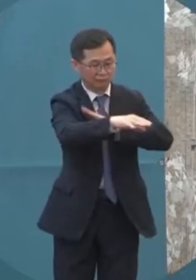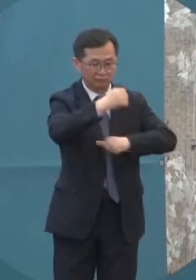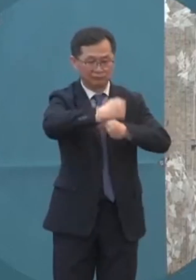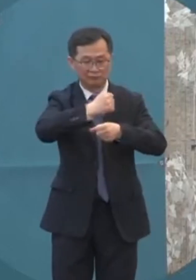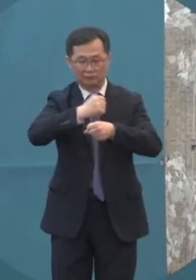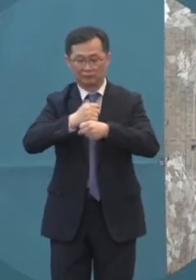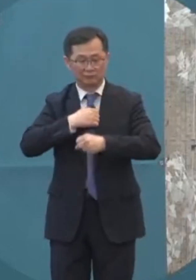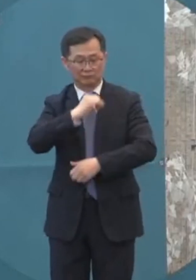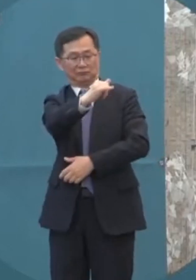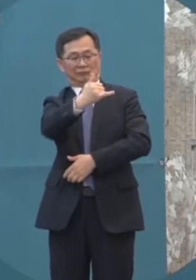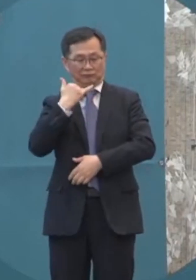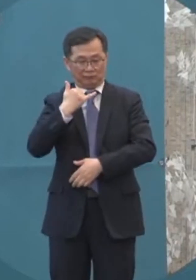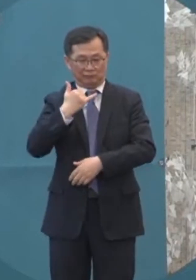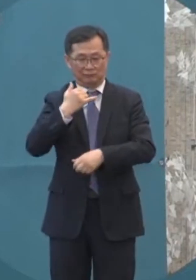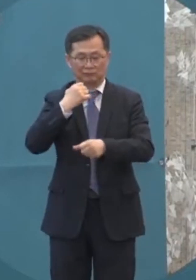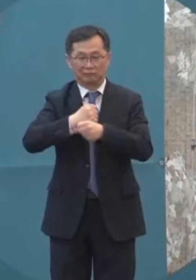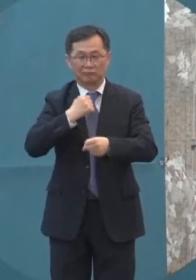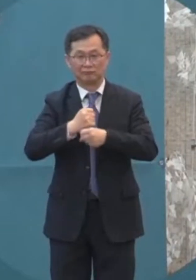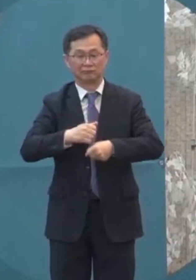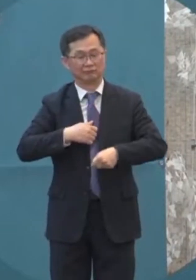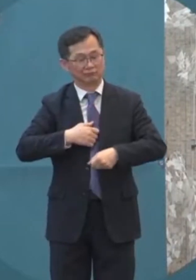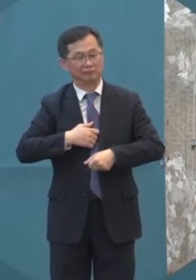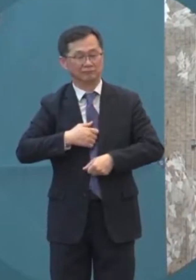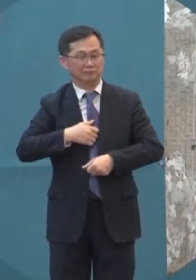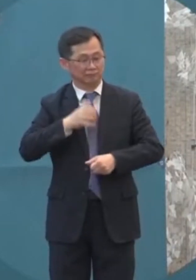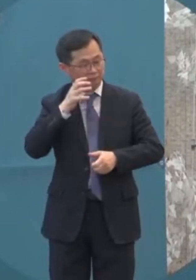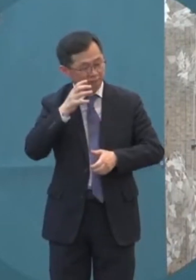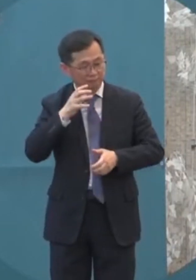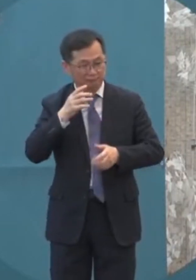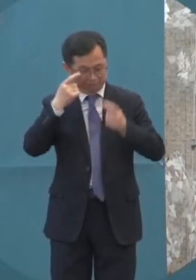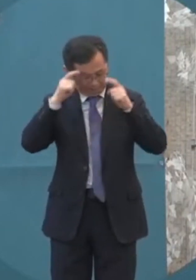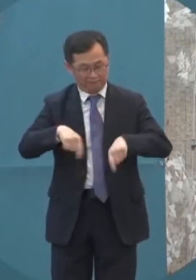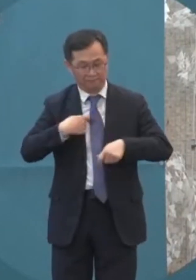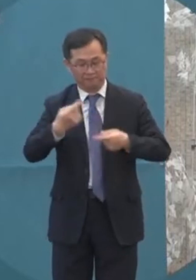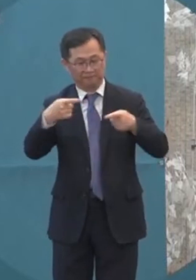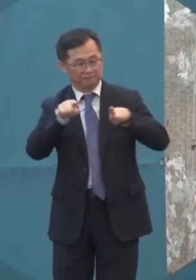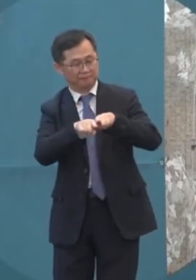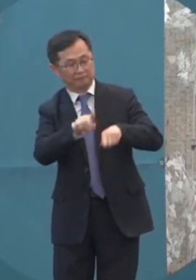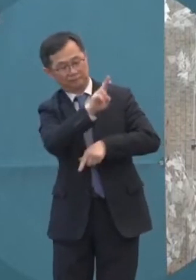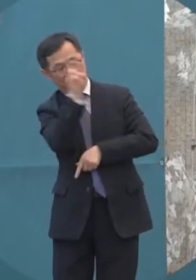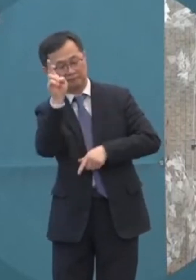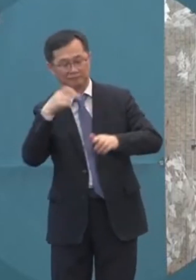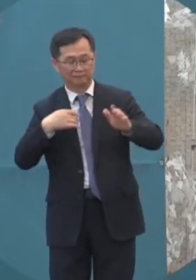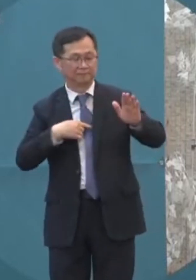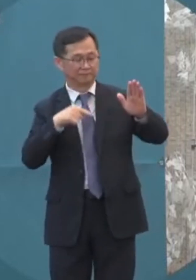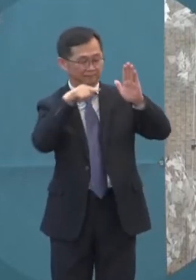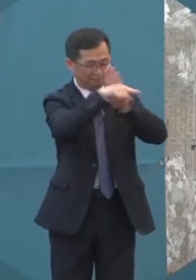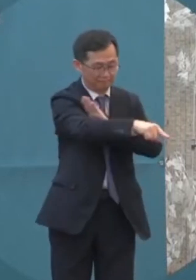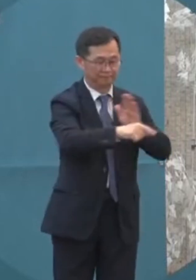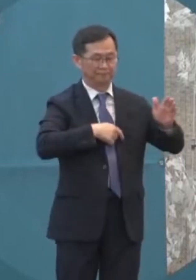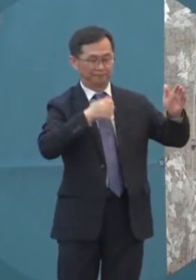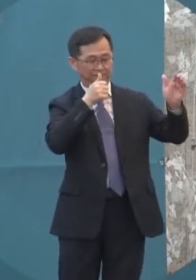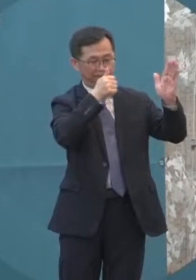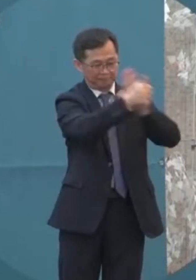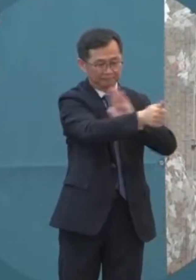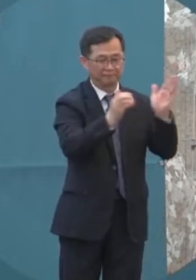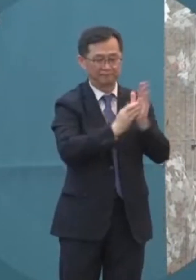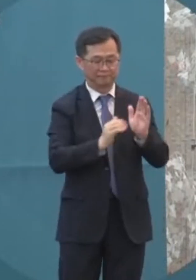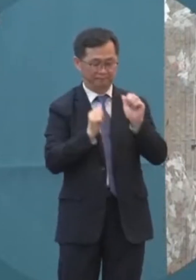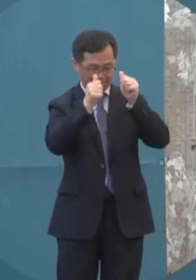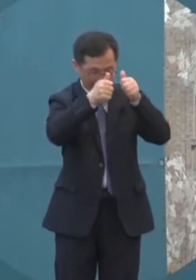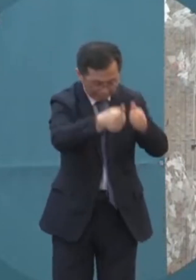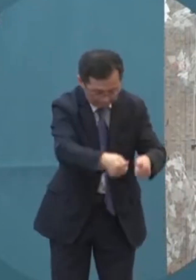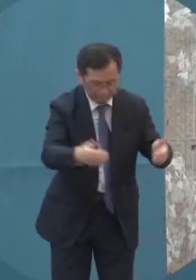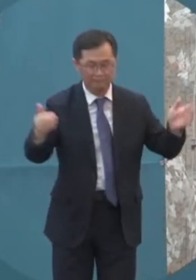그 전화에 그냥 제가 약해져갖고 최영우 장관 집에서 떡국을 먹고 오후에 갔거든요. JP한테 세배를